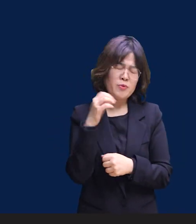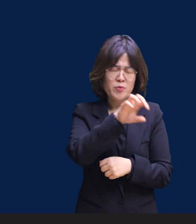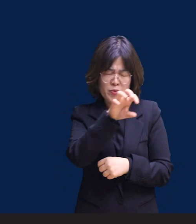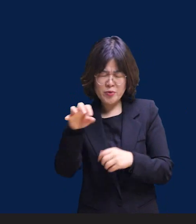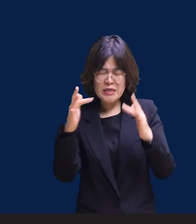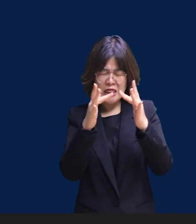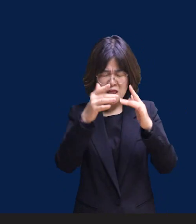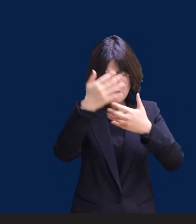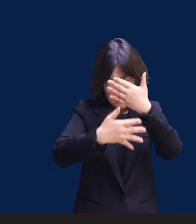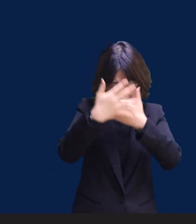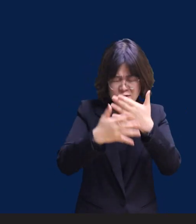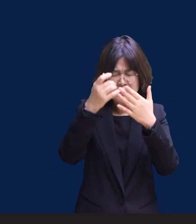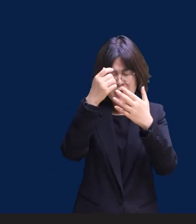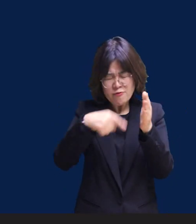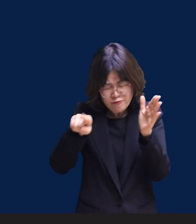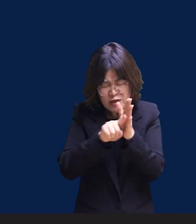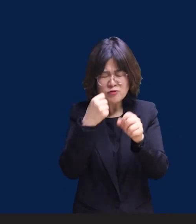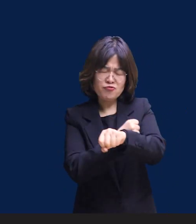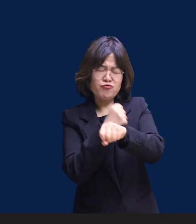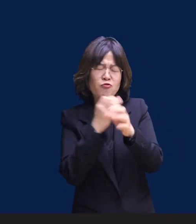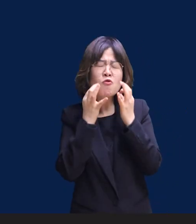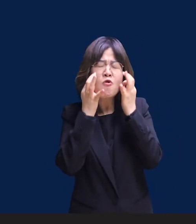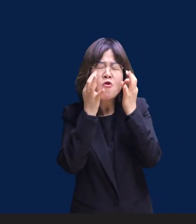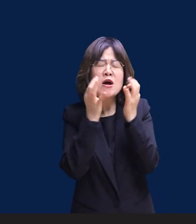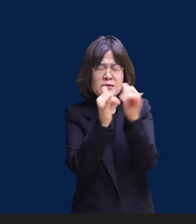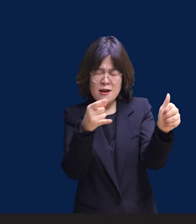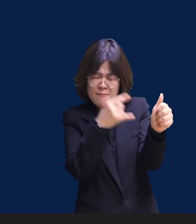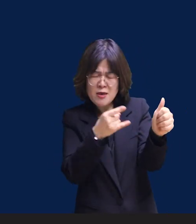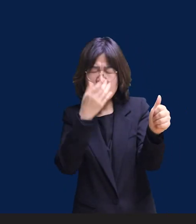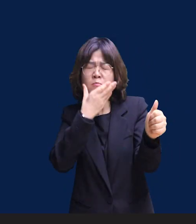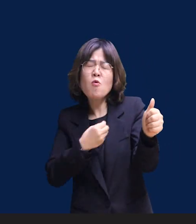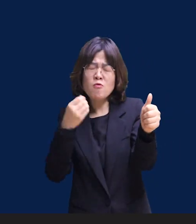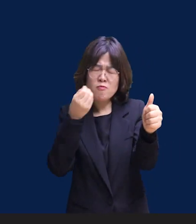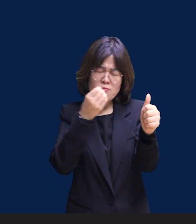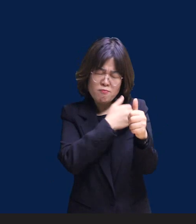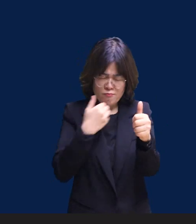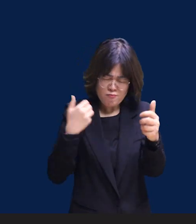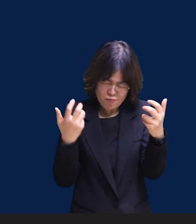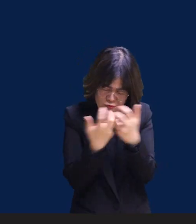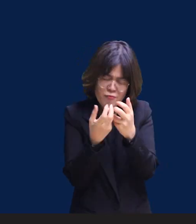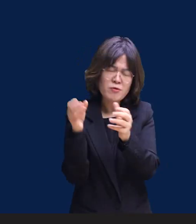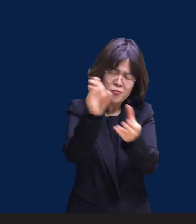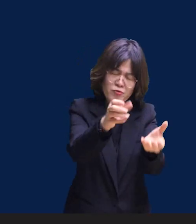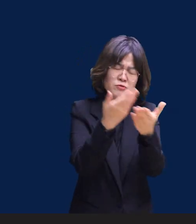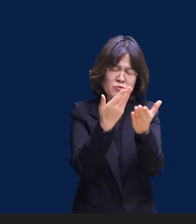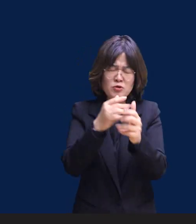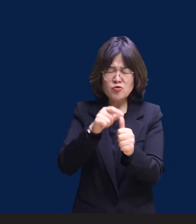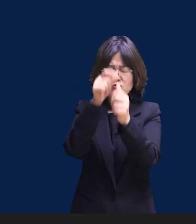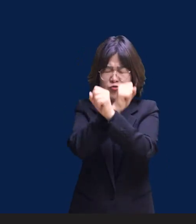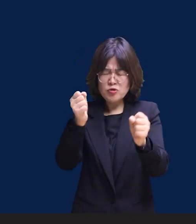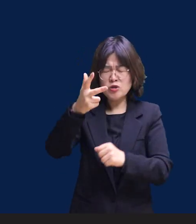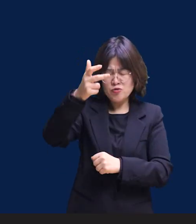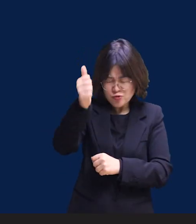않는 곳에서 온라인 예배를 위해 수고하고 애쓰는 손길에게도 당신의 복을 넘치도록 부어 주시옵소서.